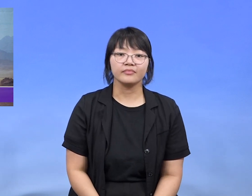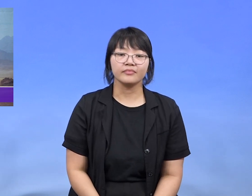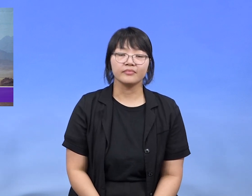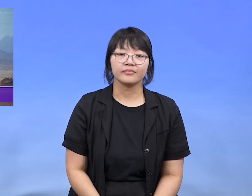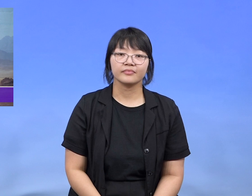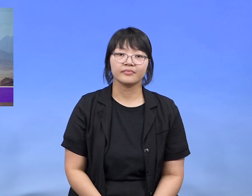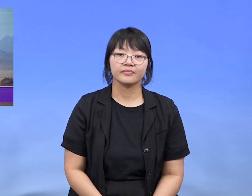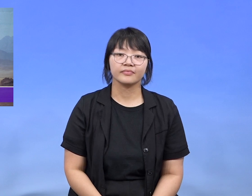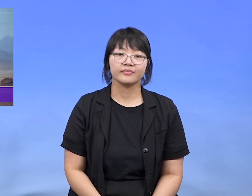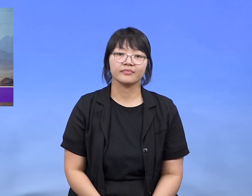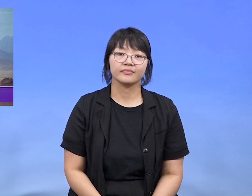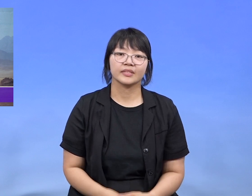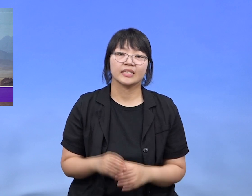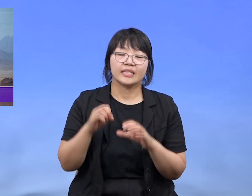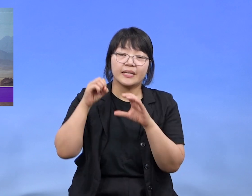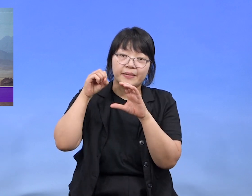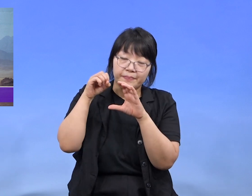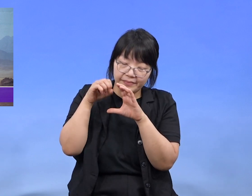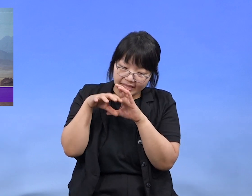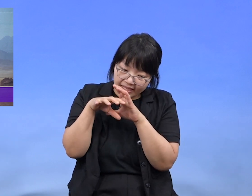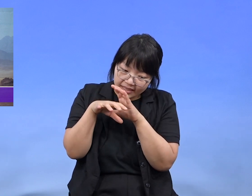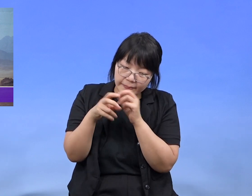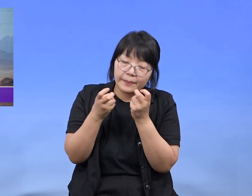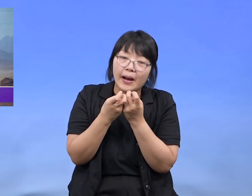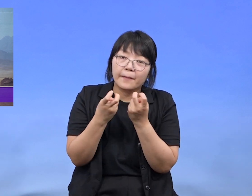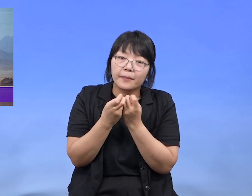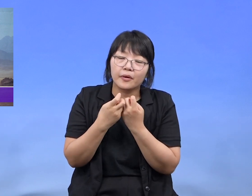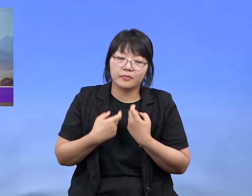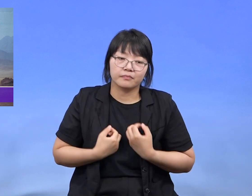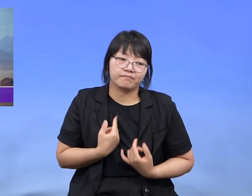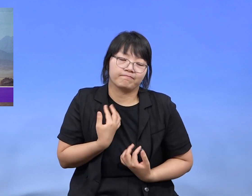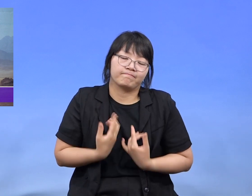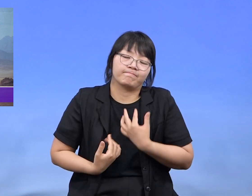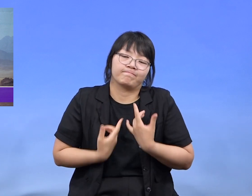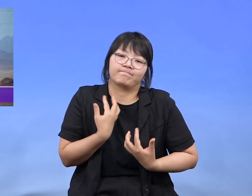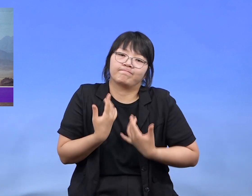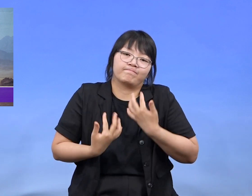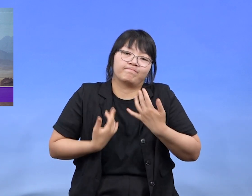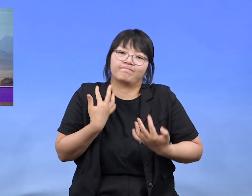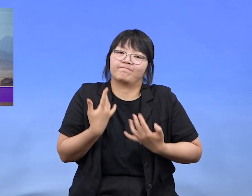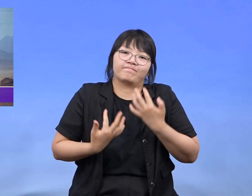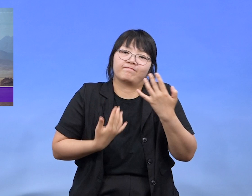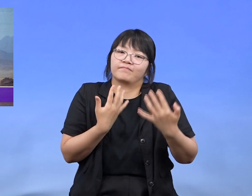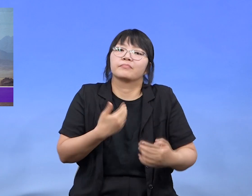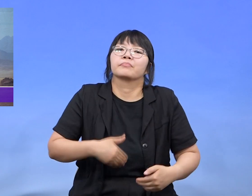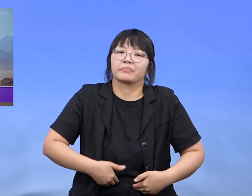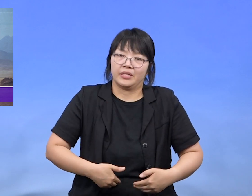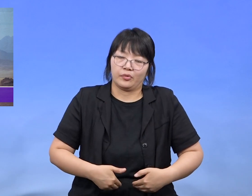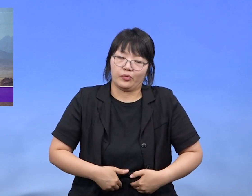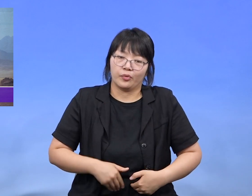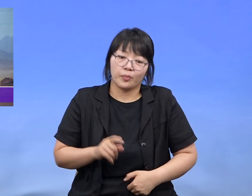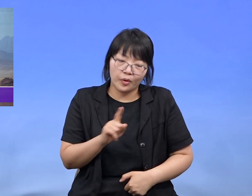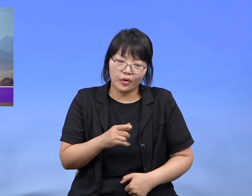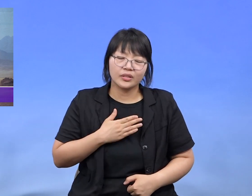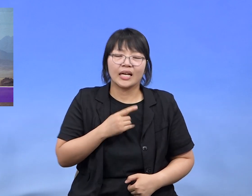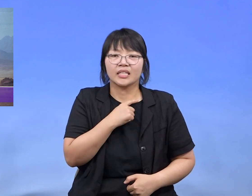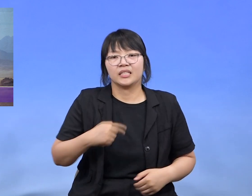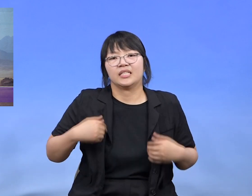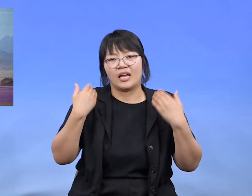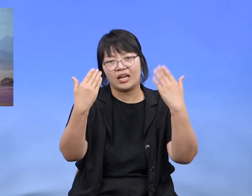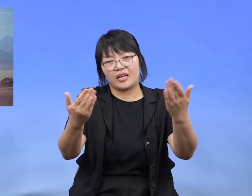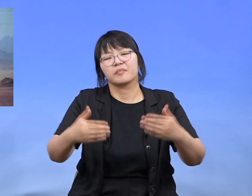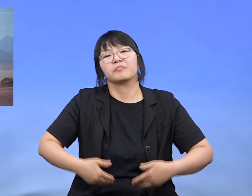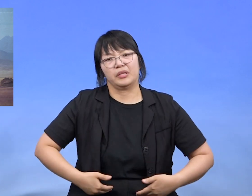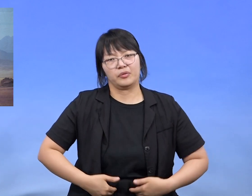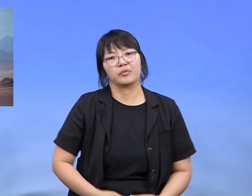빛은 스스로를 태울 준비를 해야 합니다. 스스로를 태울 준비. 다시 말하면 자기 희생의 준비가 있어야 합니다.